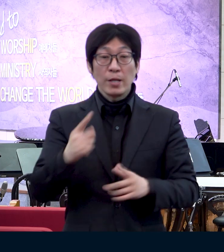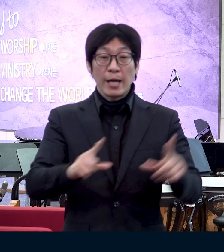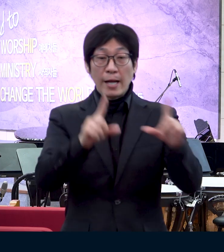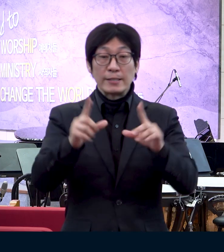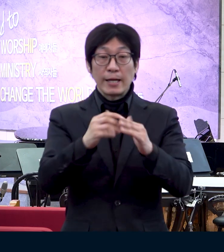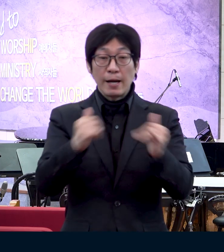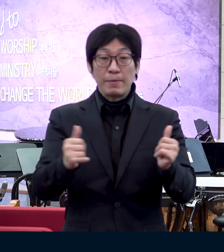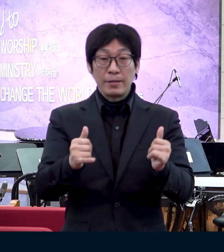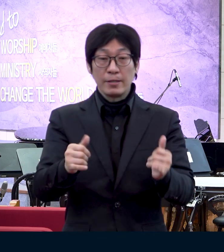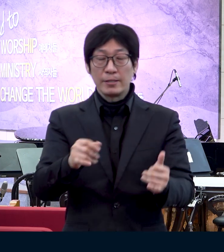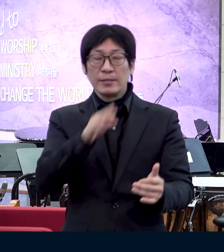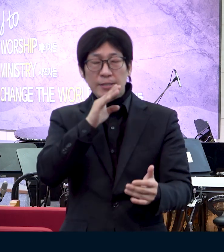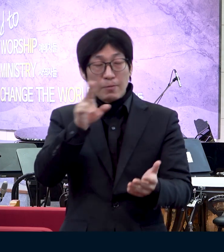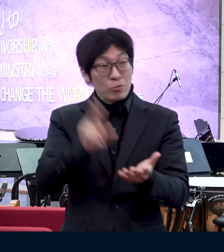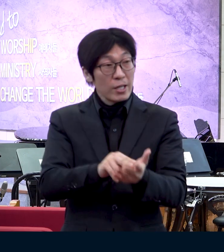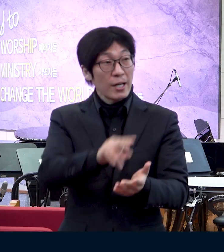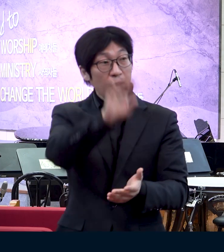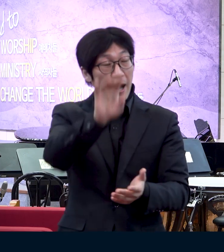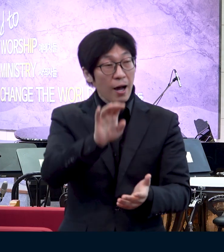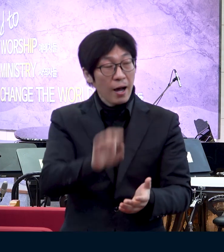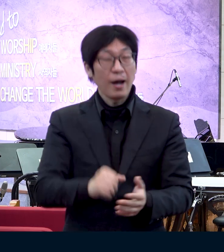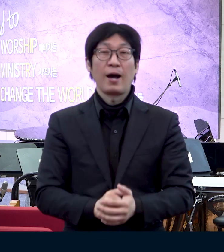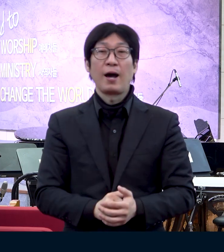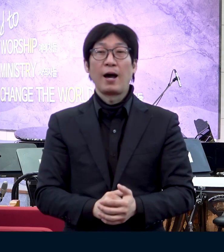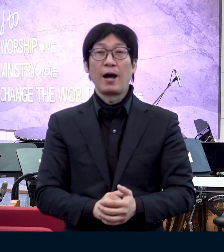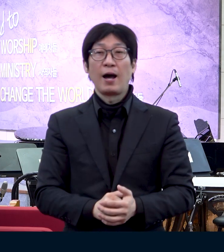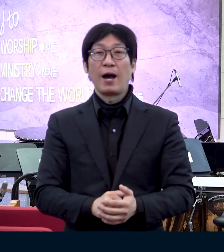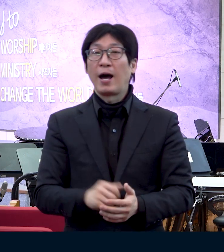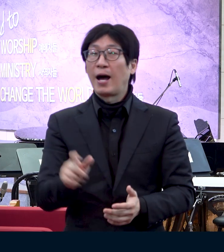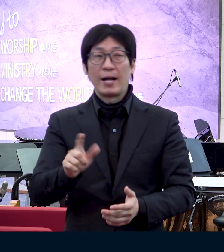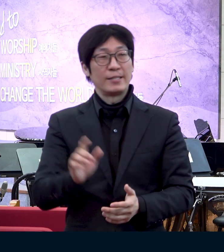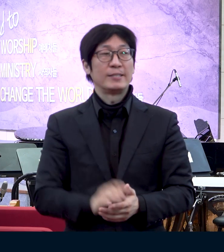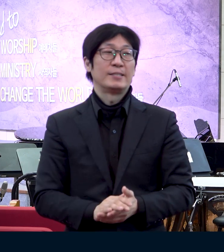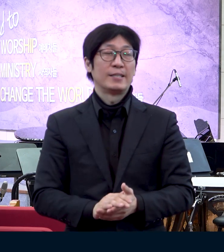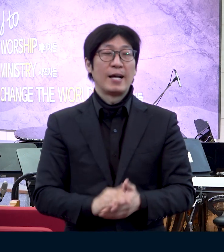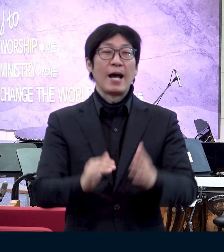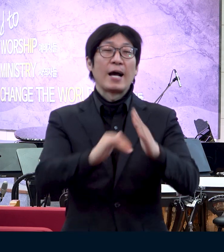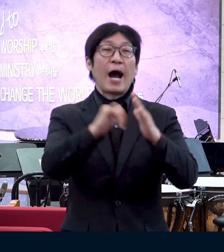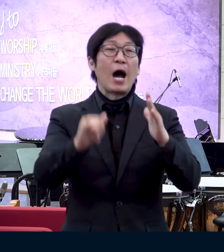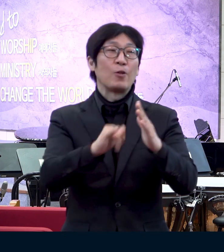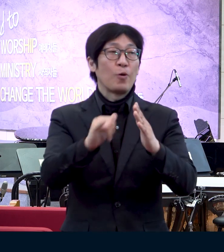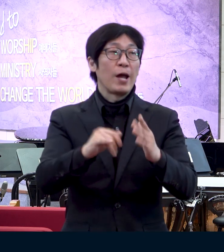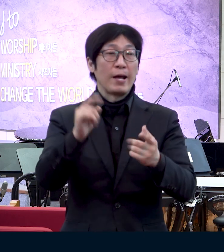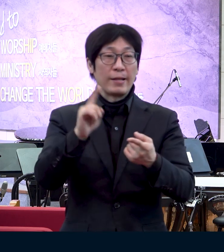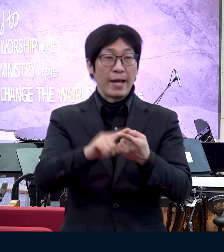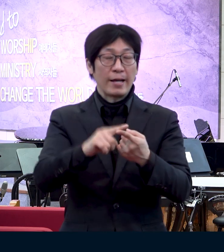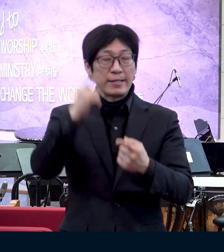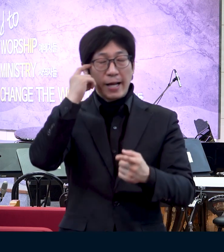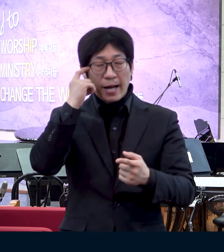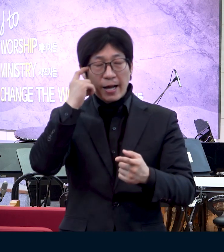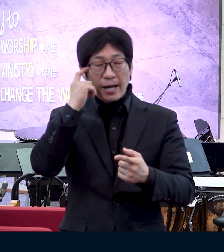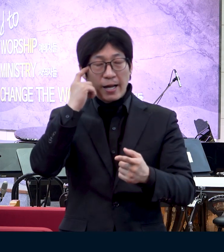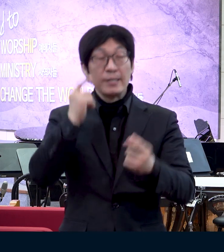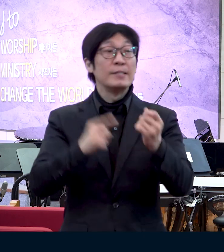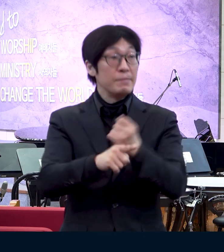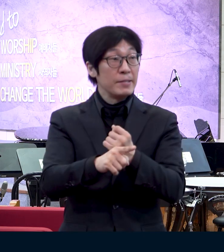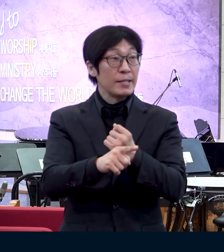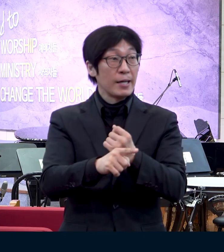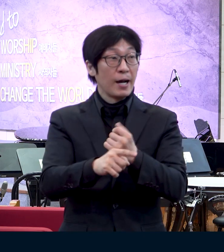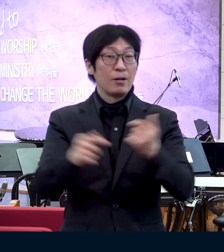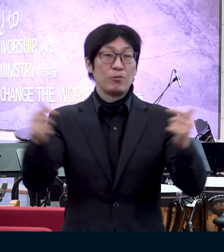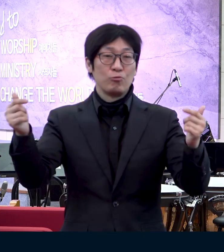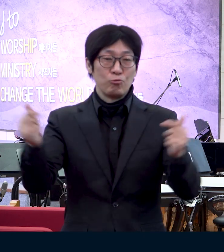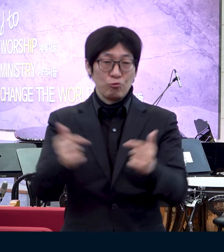많아지는 것이 진짜 문제가 아니라 정말 문제는 뭐냐? 가족에 대한 개념이 급격히 약해지고 있다는 게 이게 진짜